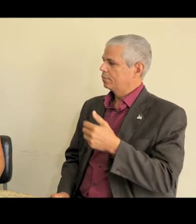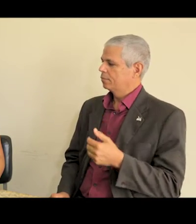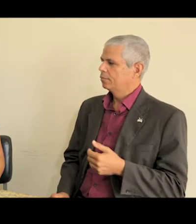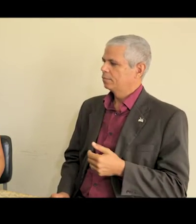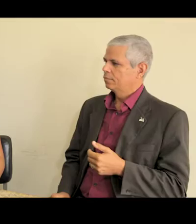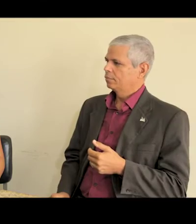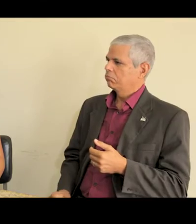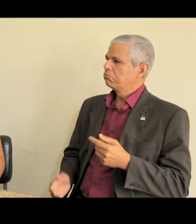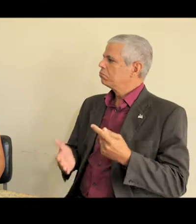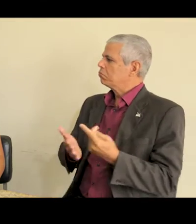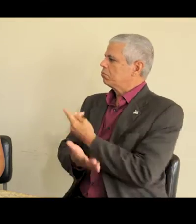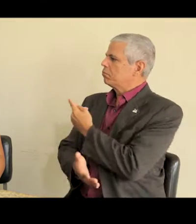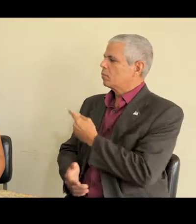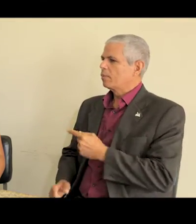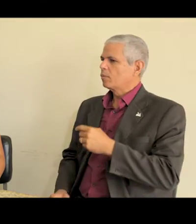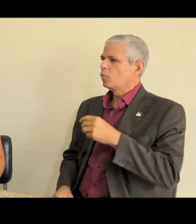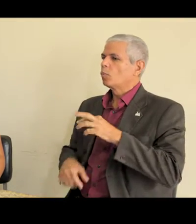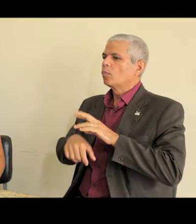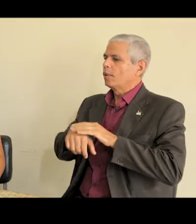13 anos.